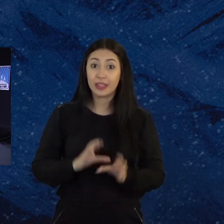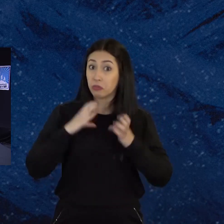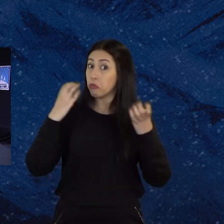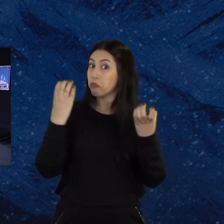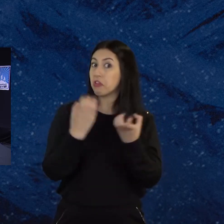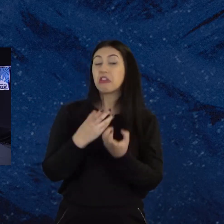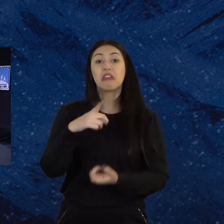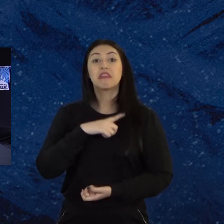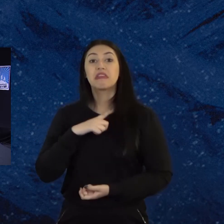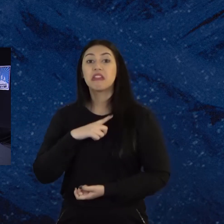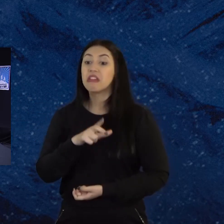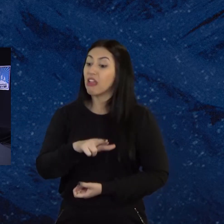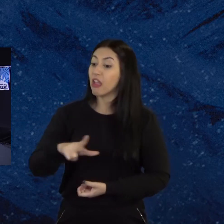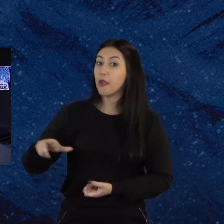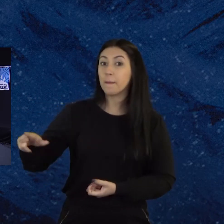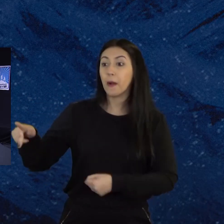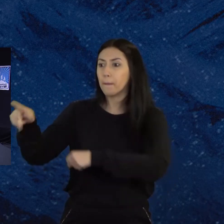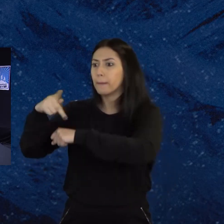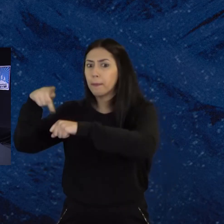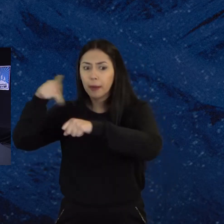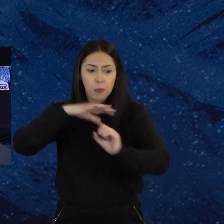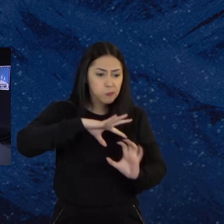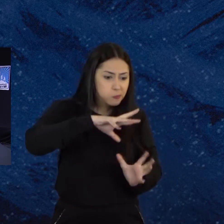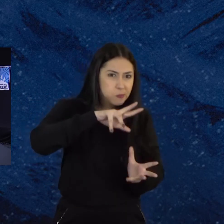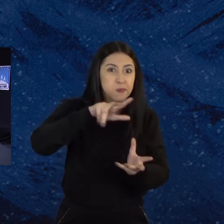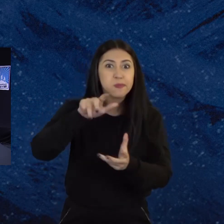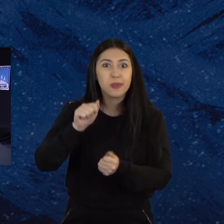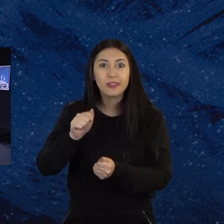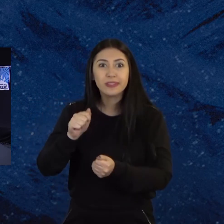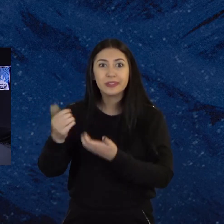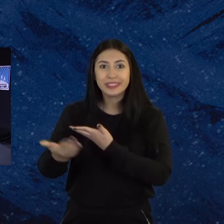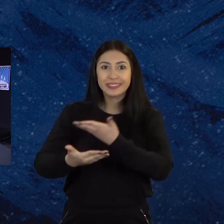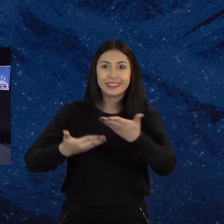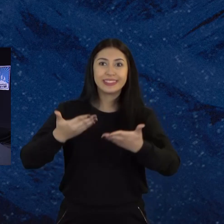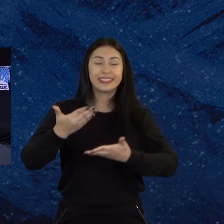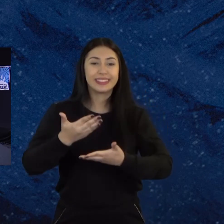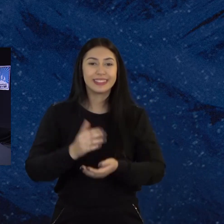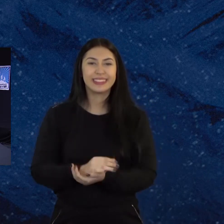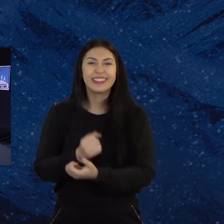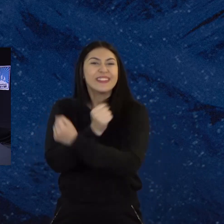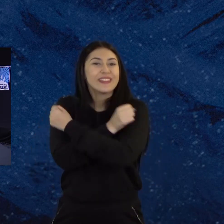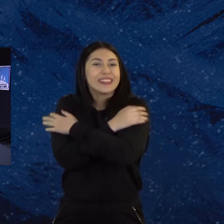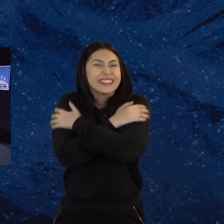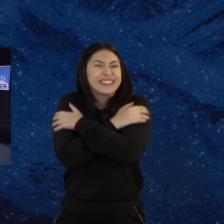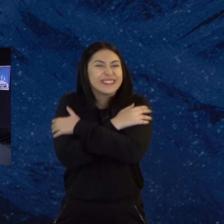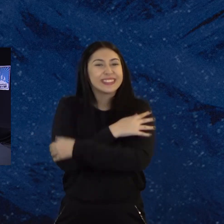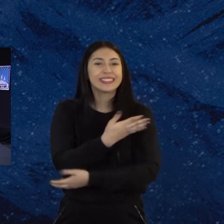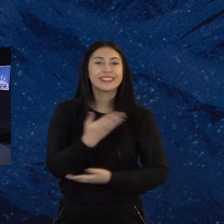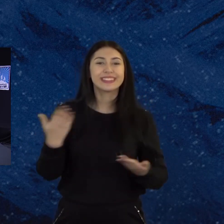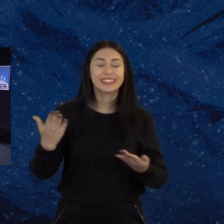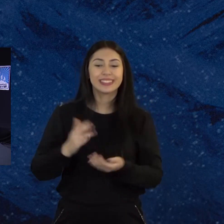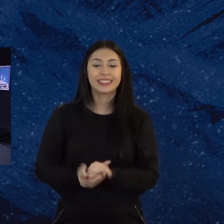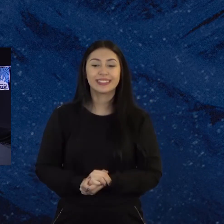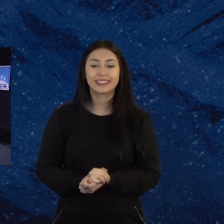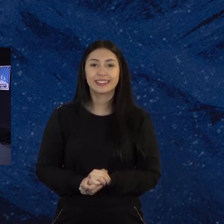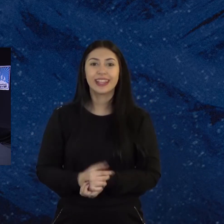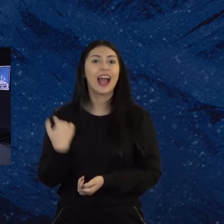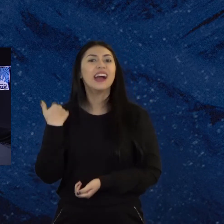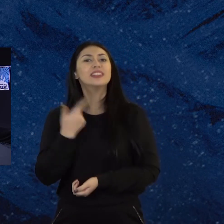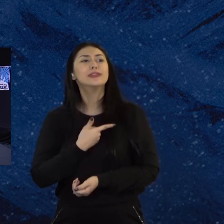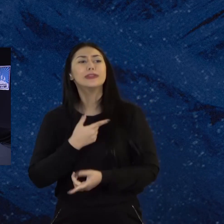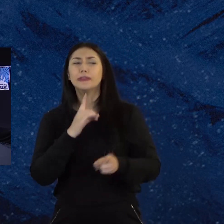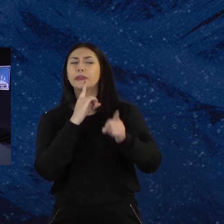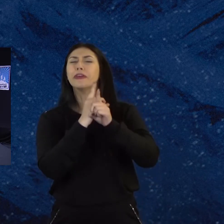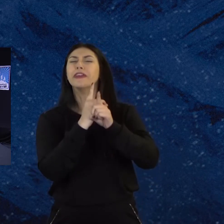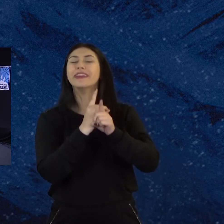vamos ter né, irmãos compartilhando de todo mundo, todos os continentes. Então, um grande abraço para vocês e nos vemos aí durante a conferência,